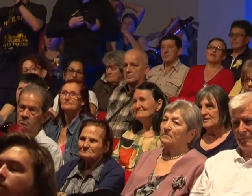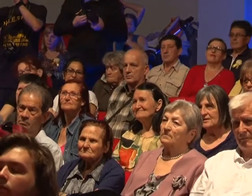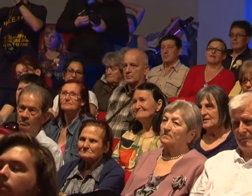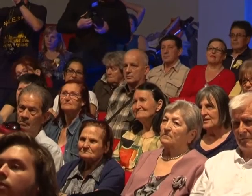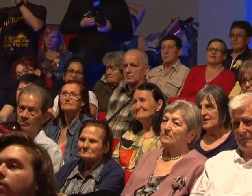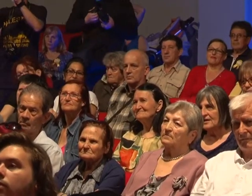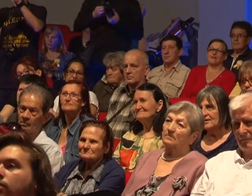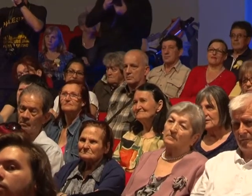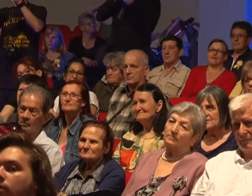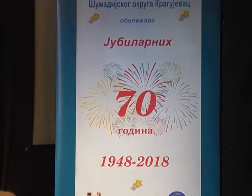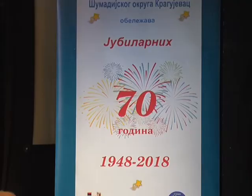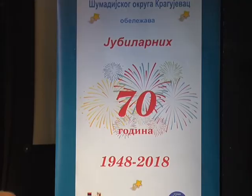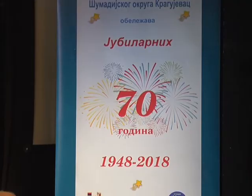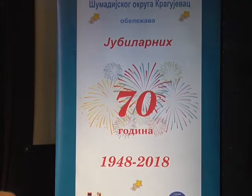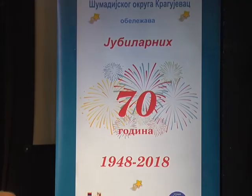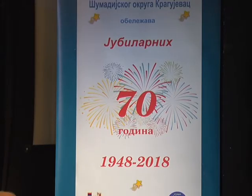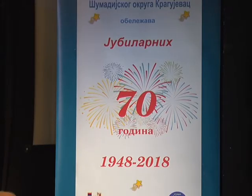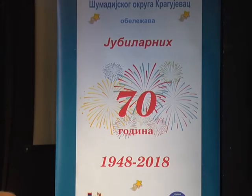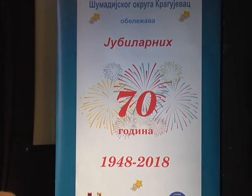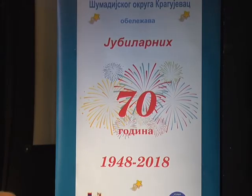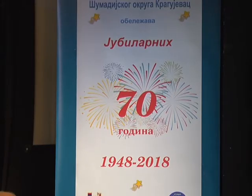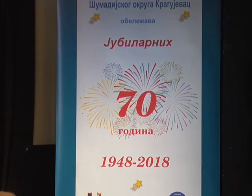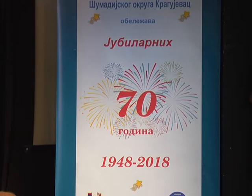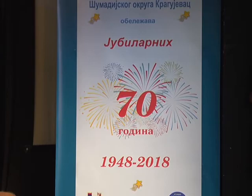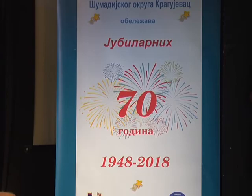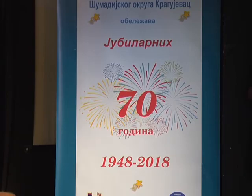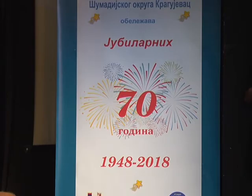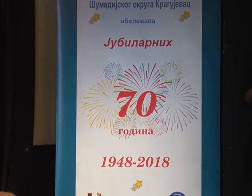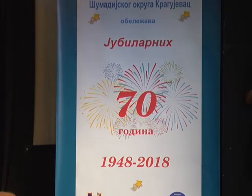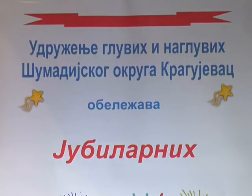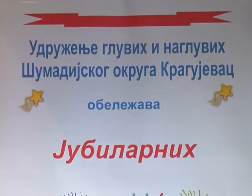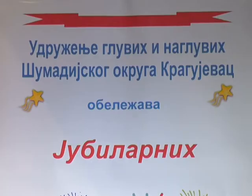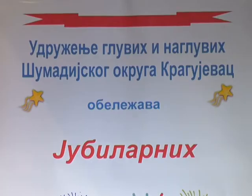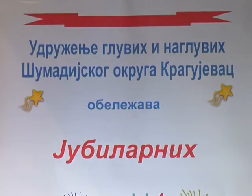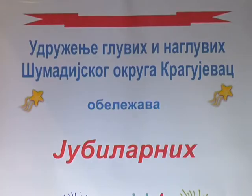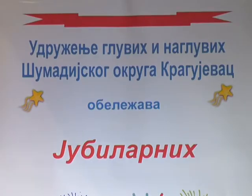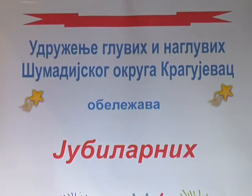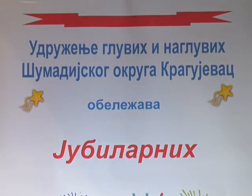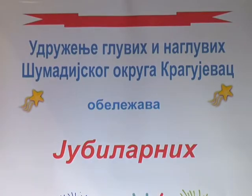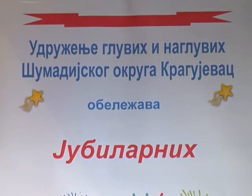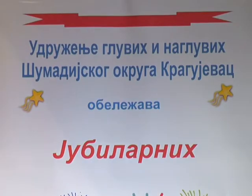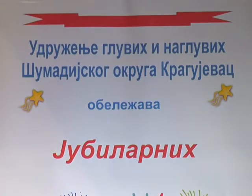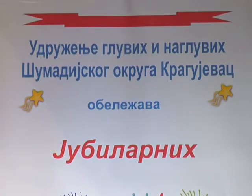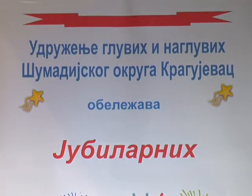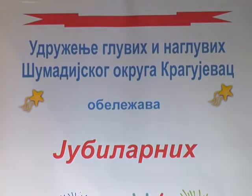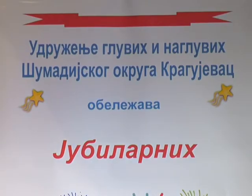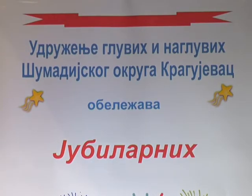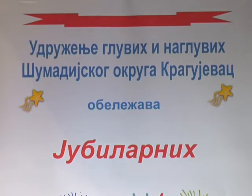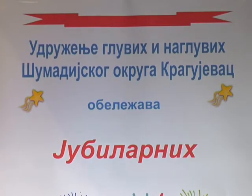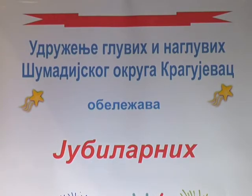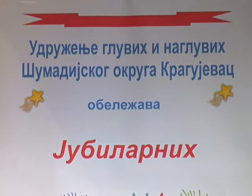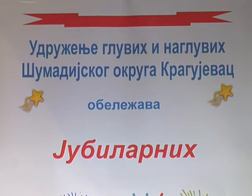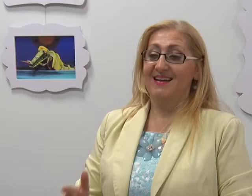put budućeg razvoja. Godišnjica postojanja Udruženja gluvih i nagluvih Šumadijskog okruga obeležena je svečanom